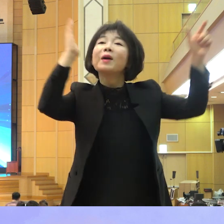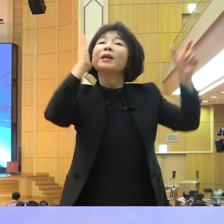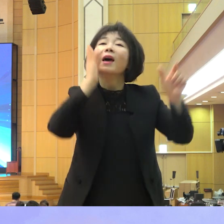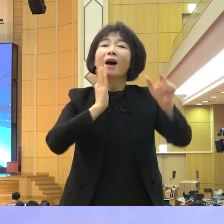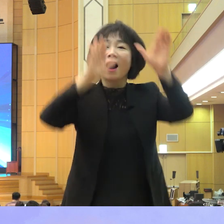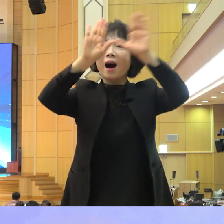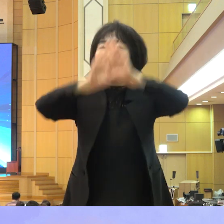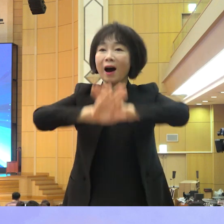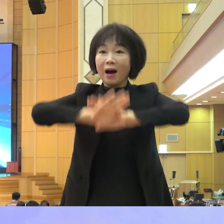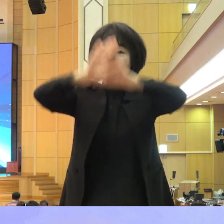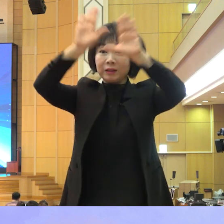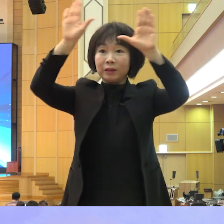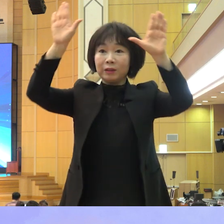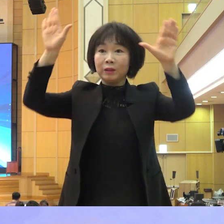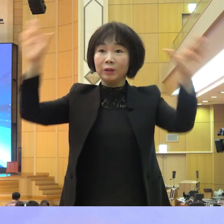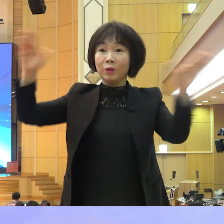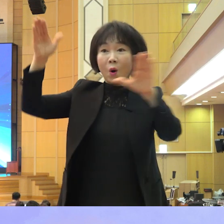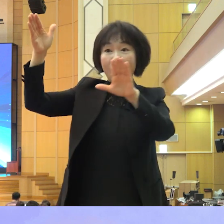이날의